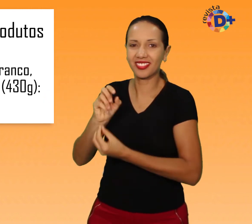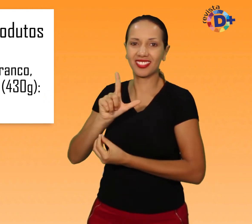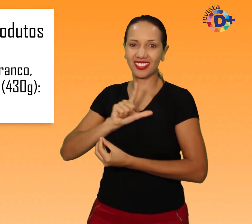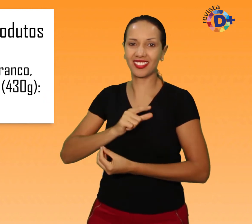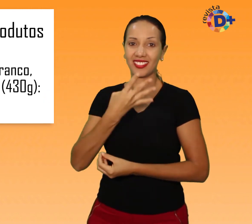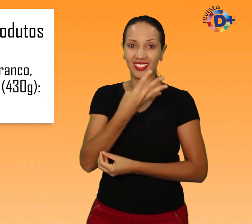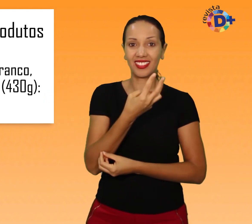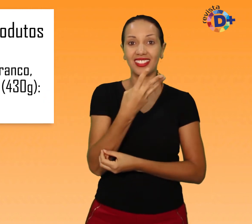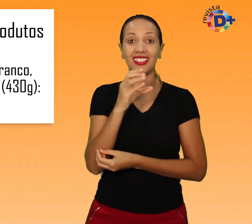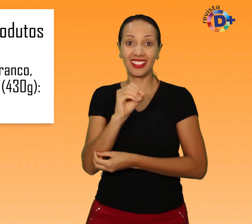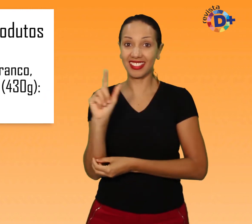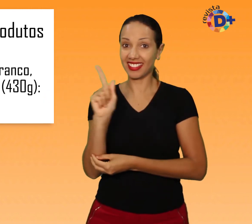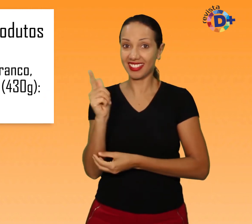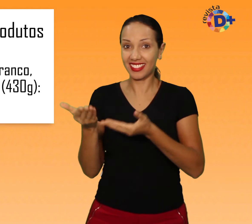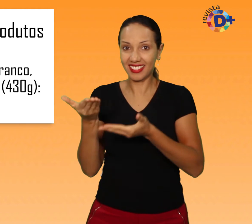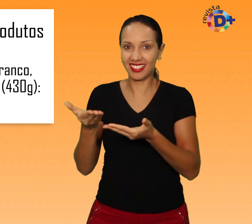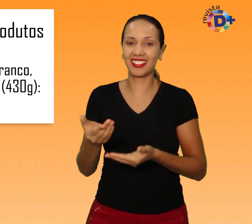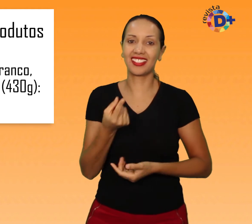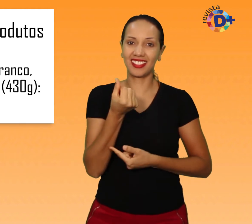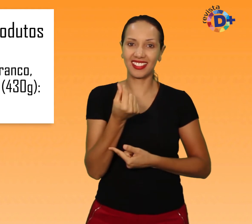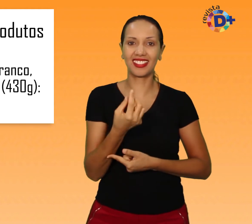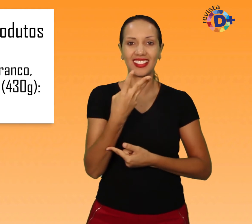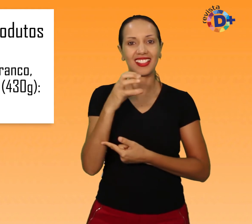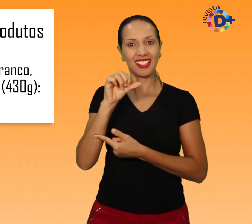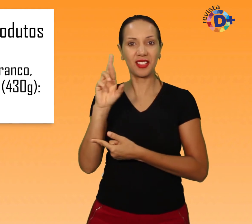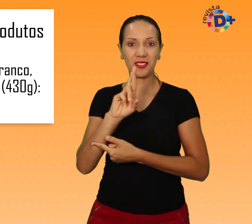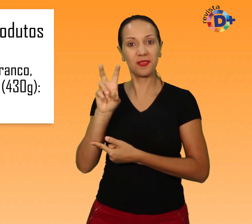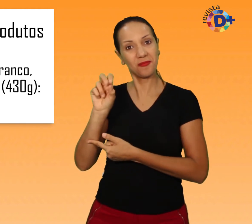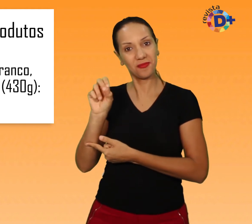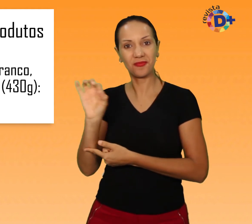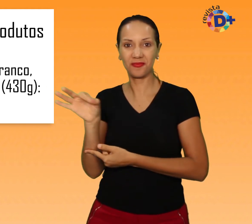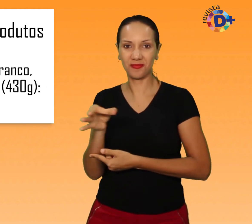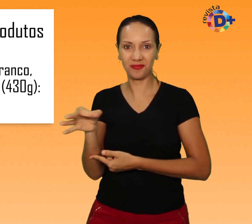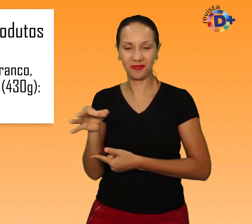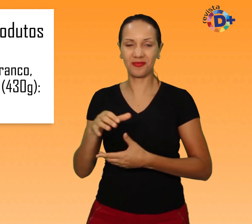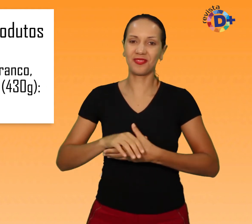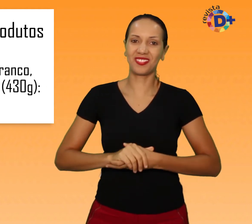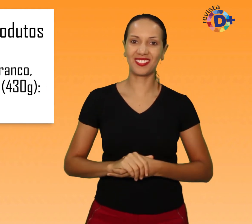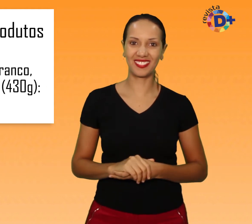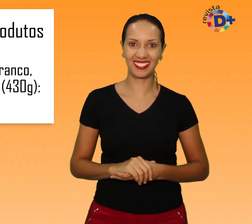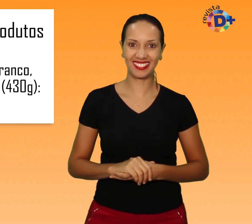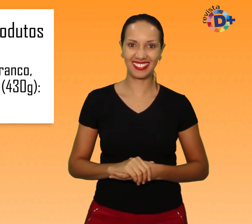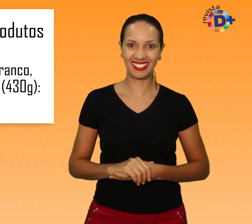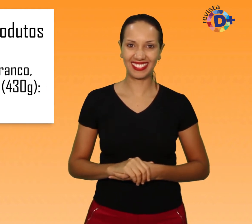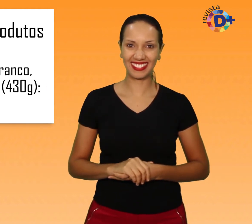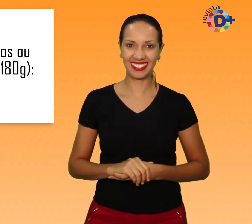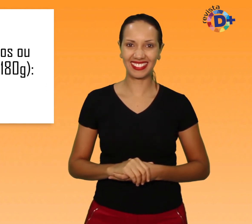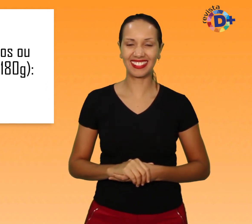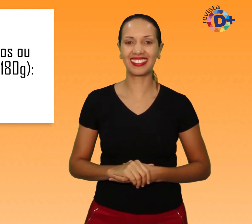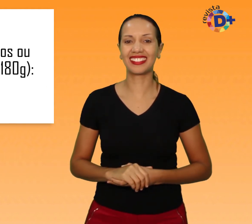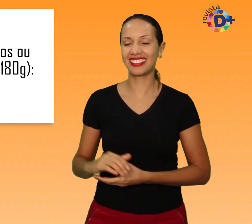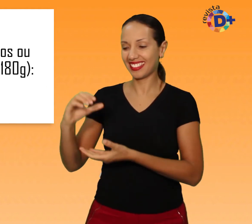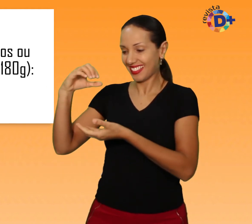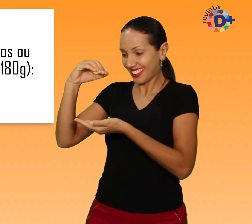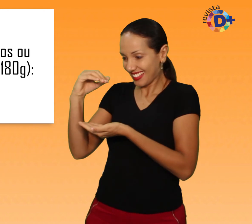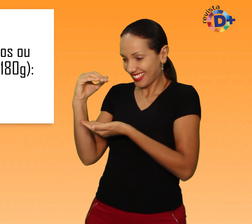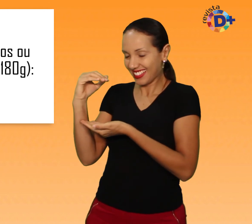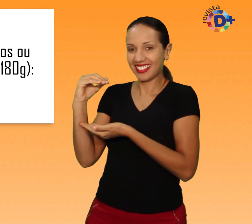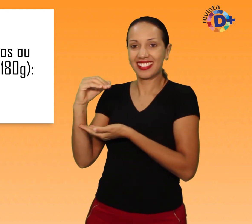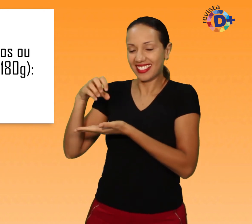430 gramas trinta e nove reais e 50 centavos ovinhos de páscoa pretos ou